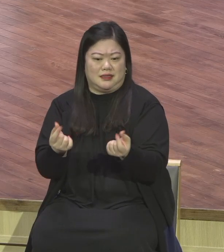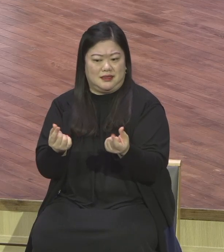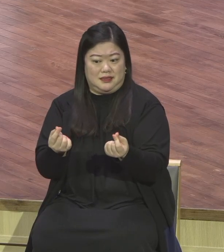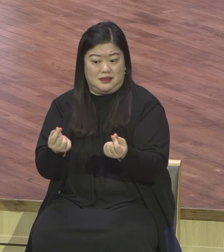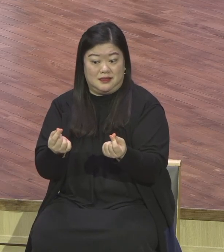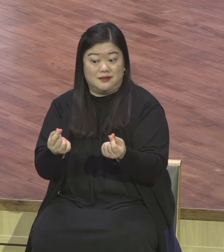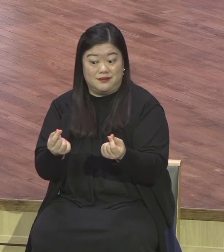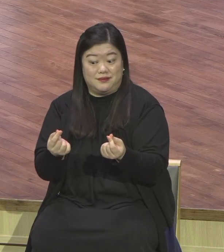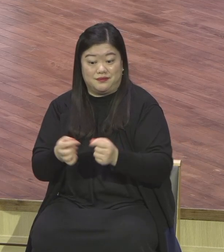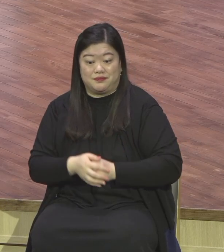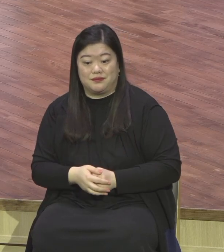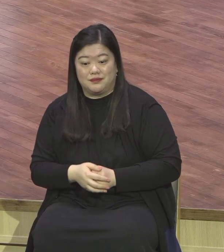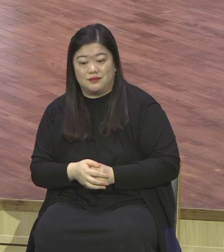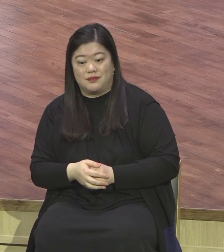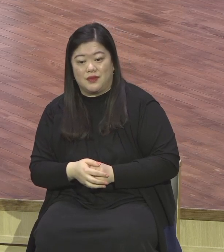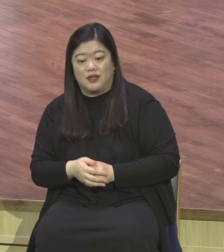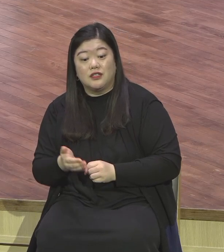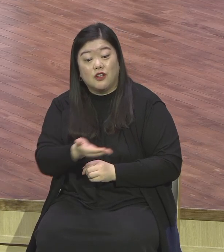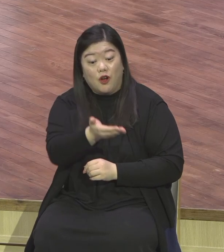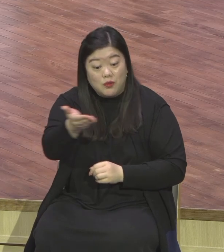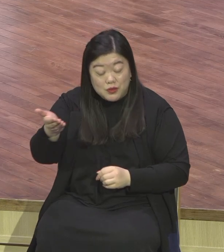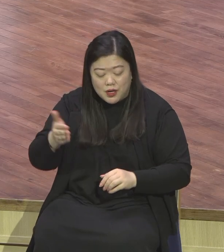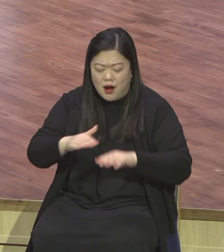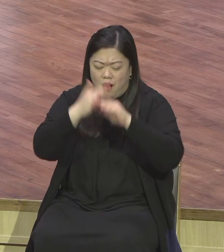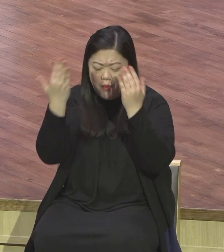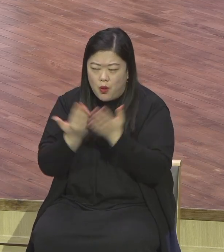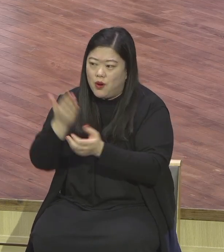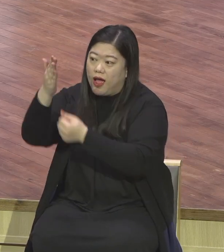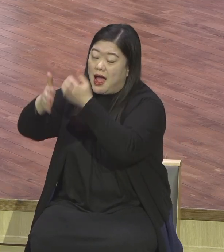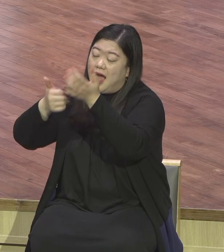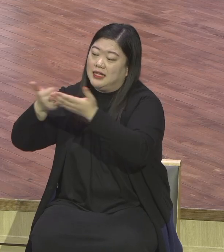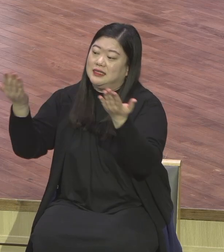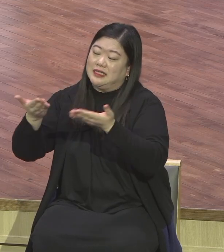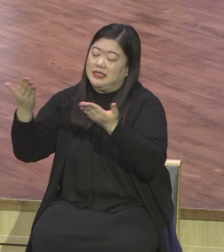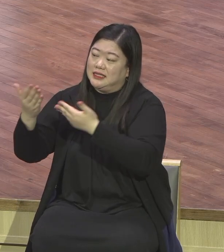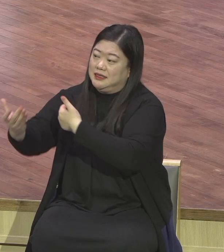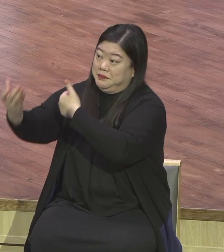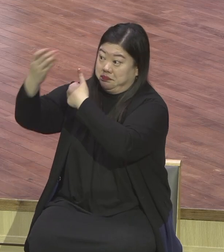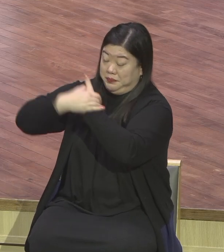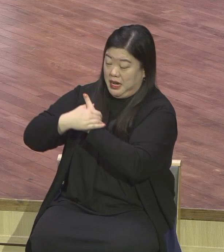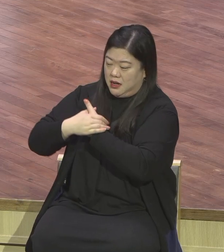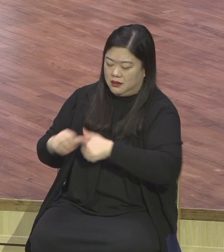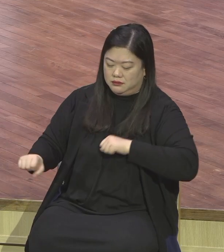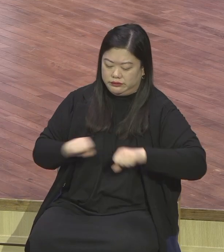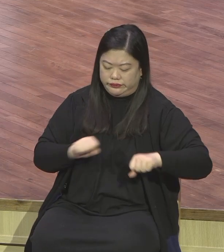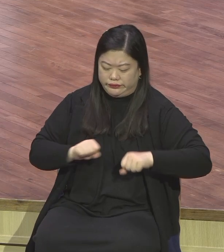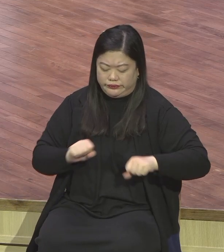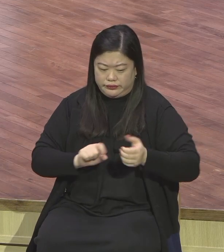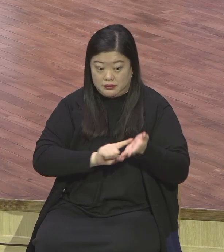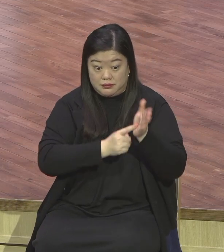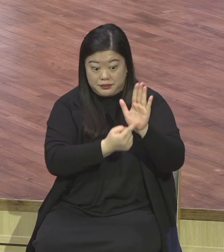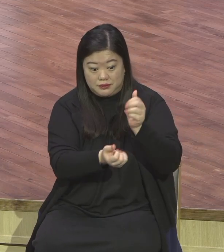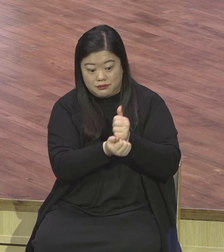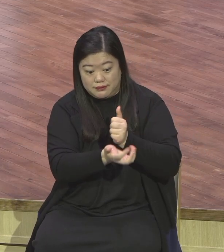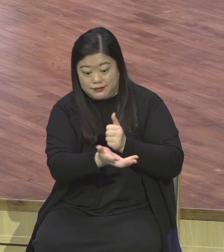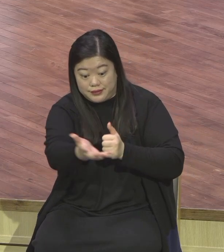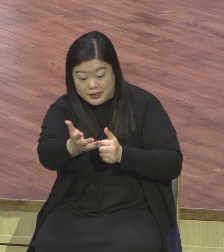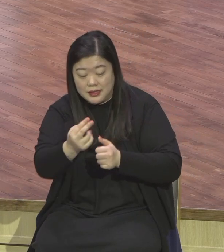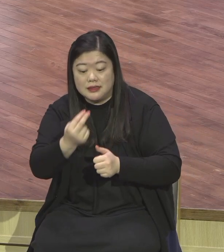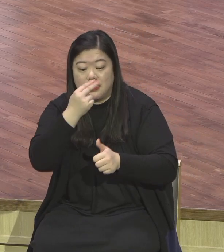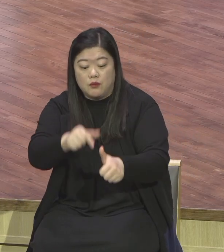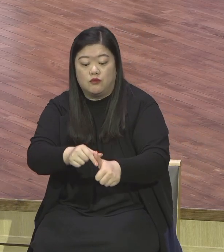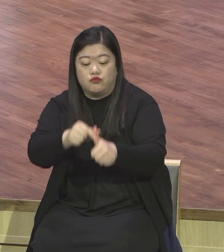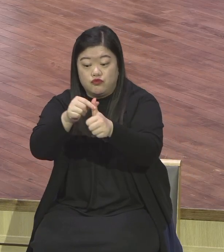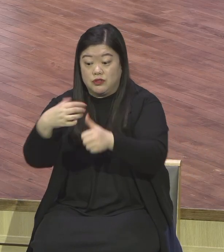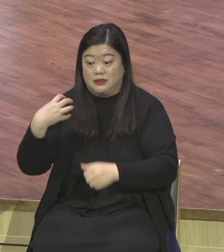그래서 간 곳마다 하나님 하신 일을 나타내면서 생명 살리는 그리스도의 절대 제자들 다